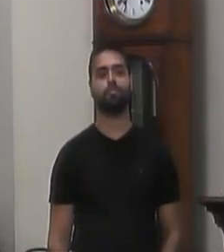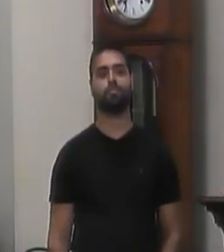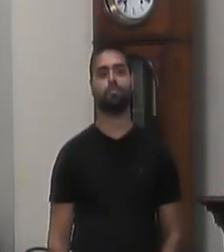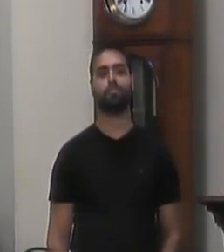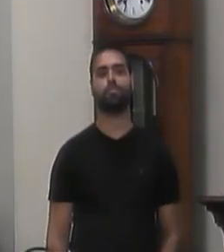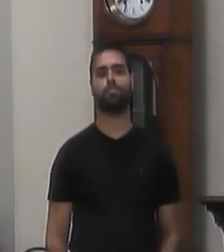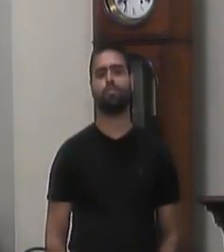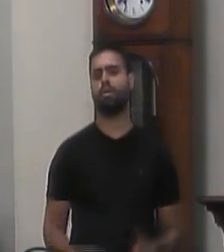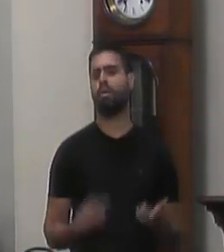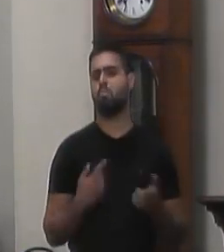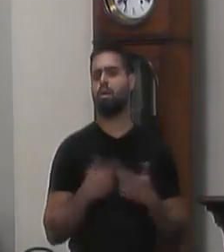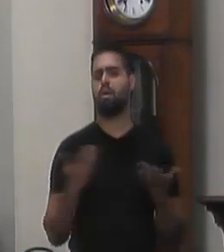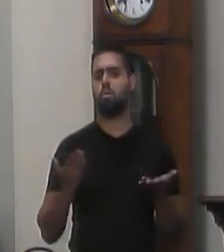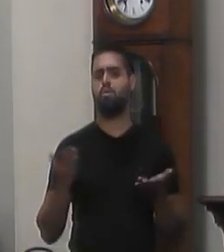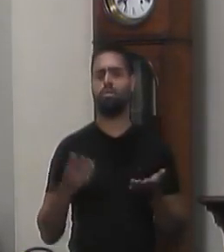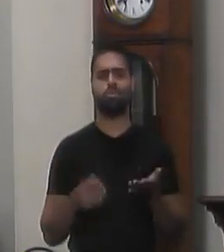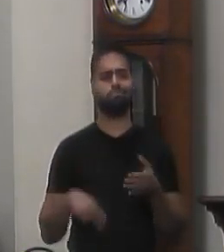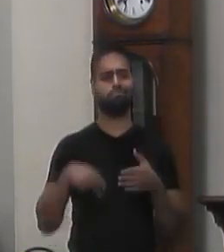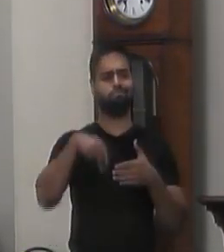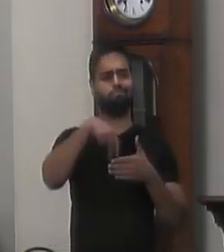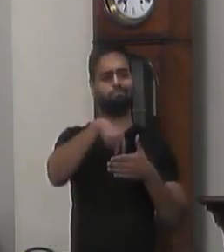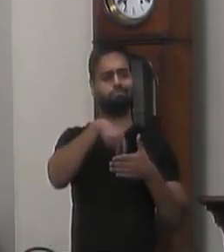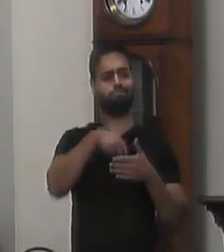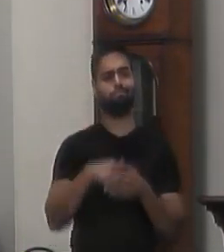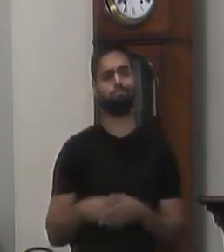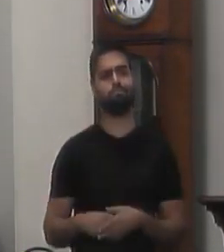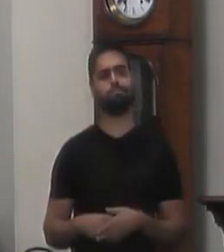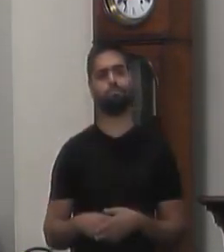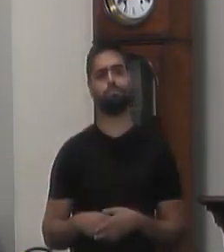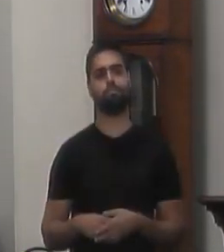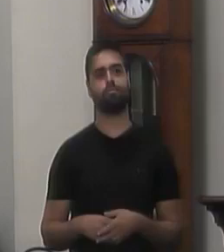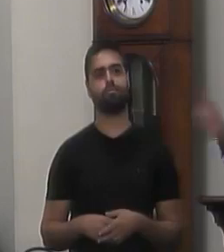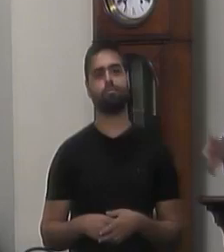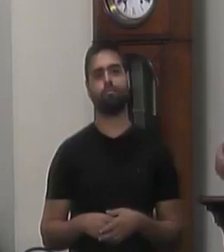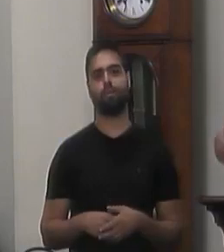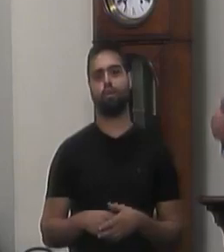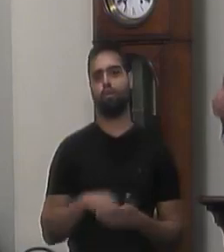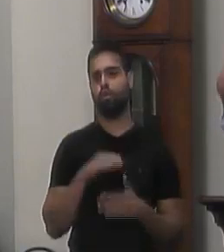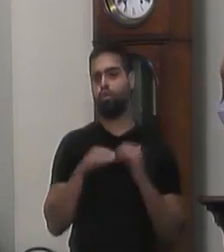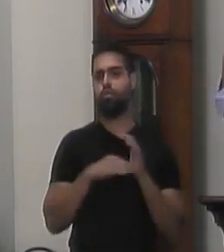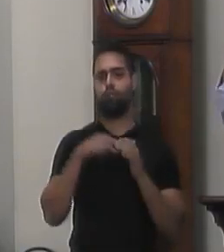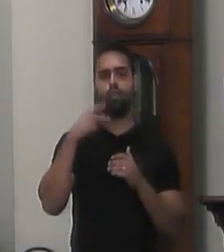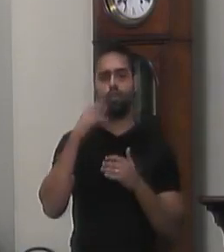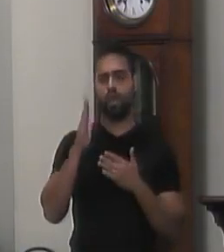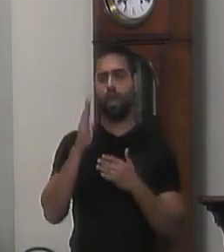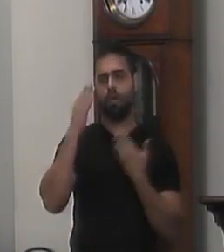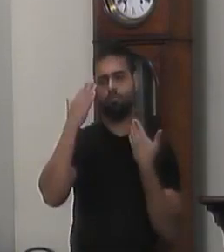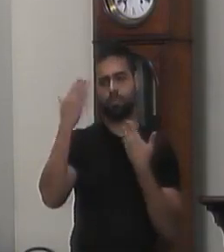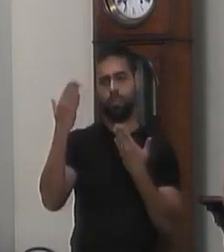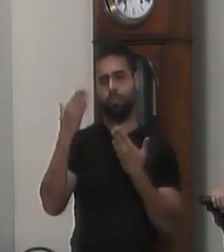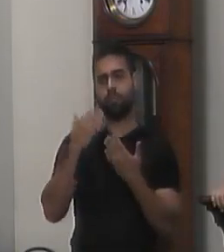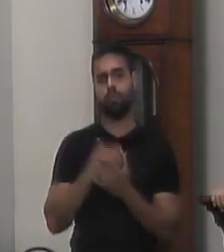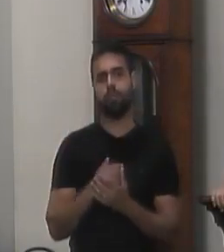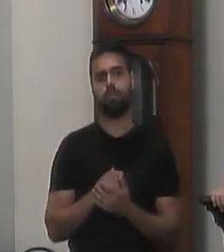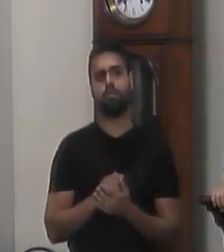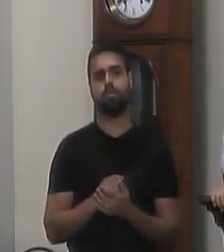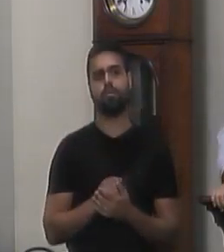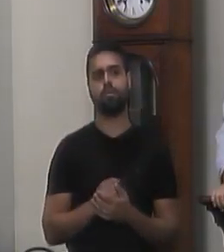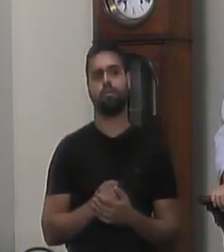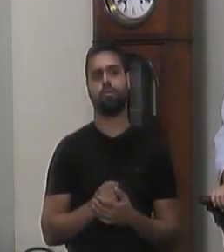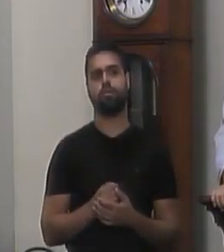me traz à tribuna hoje? Os vereadores já agradeceram a questão de